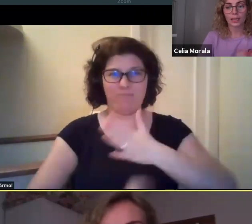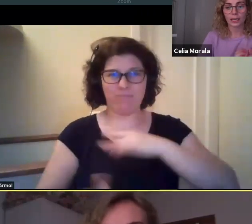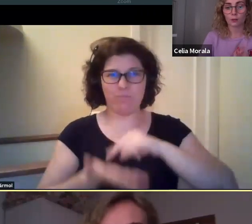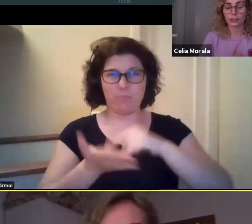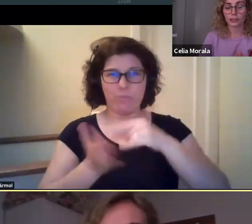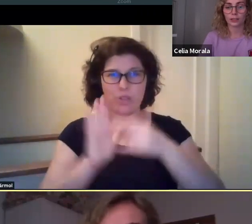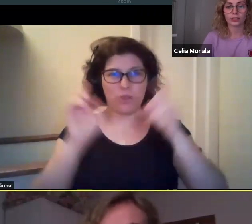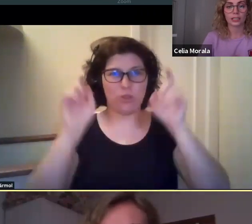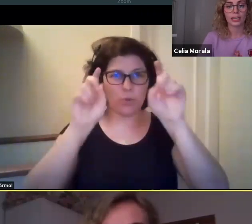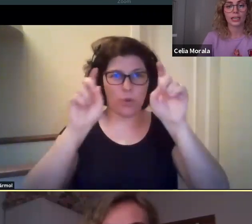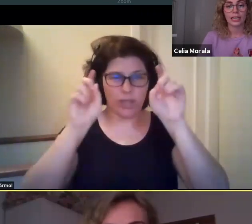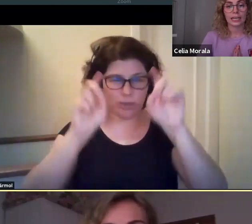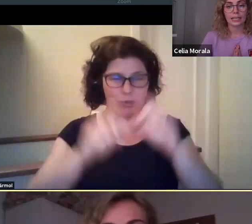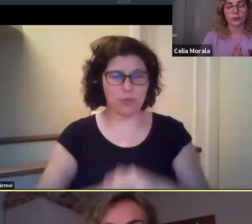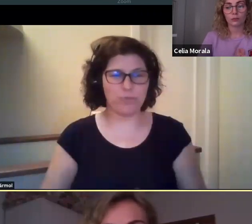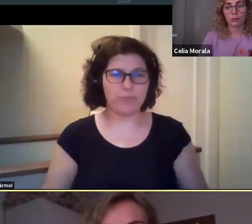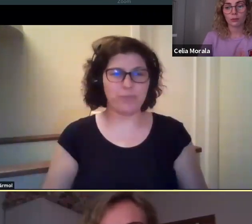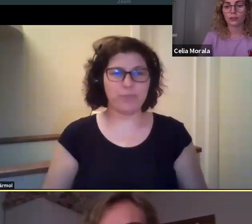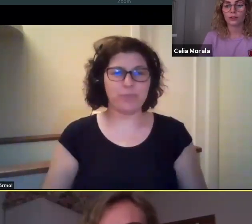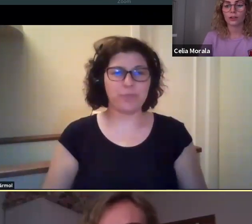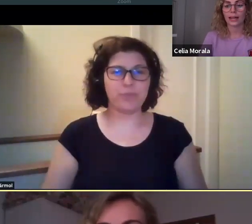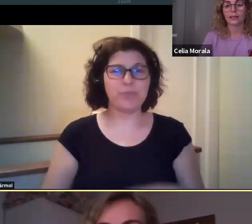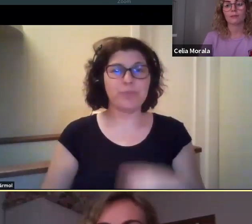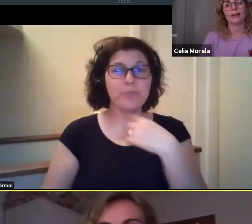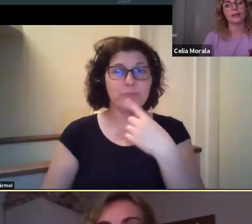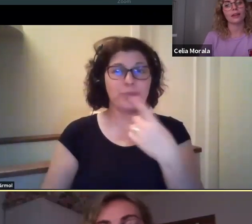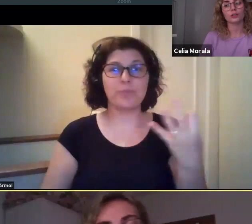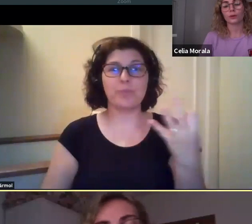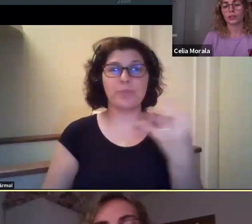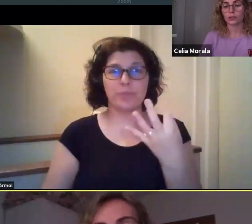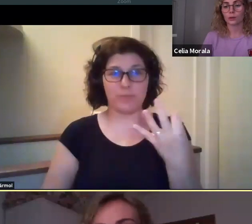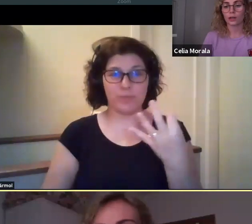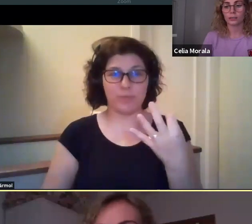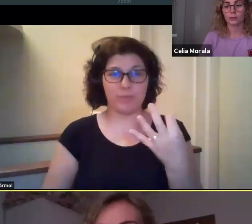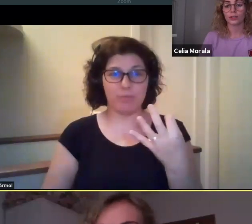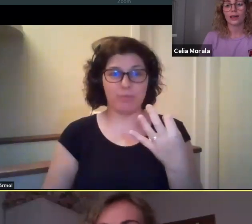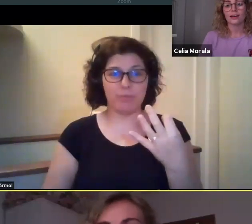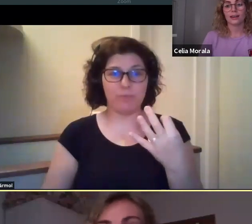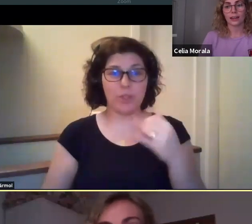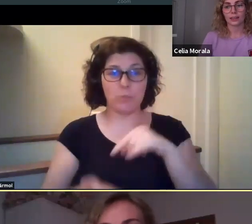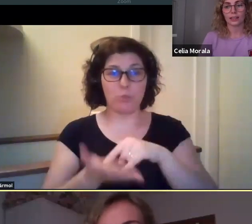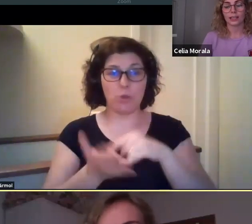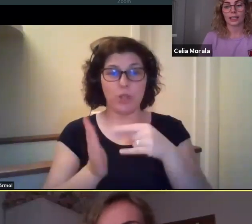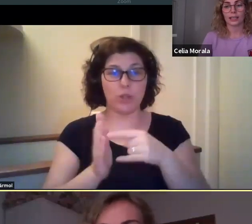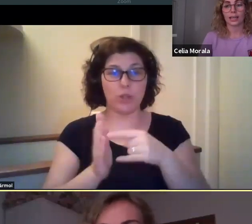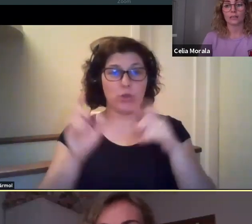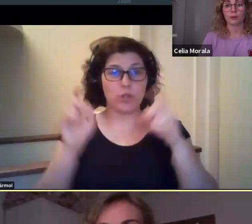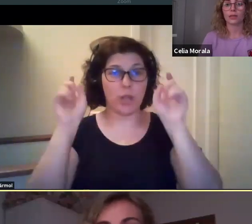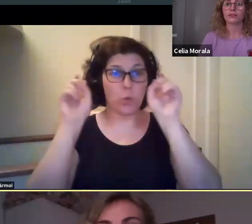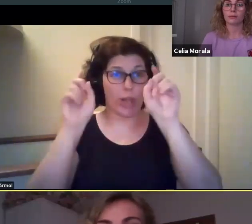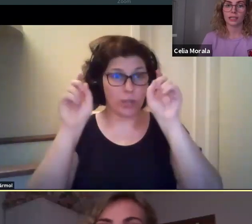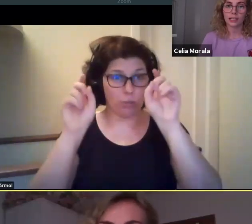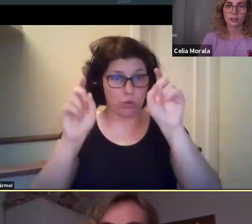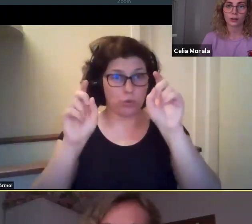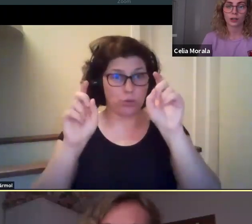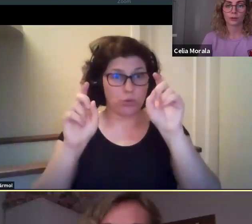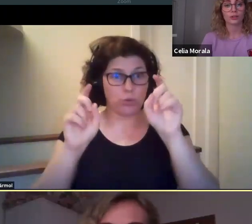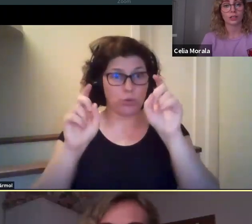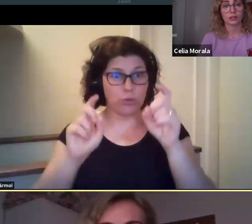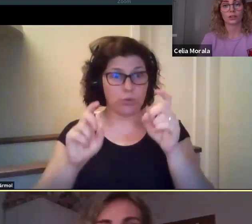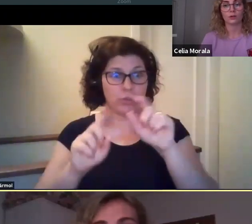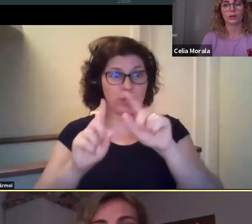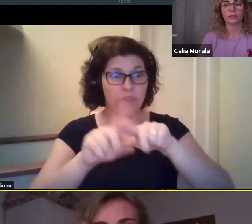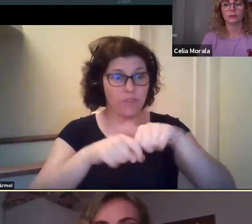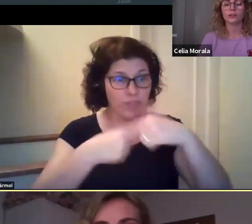Comentaros que en todo momento la demanda de los proyectos educativos nace de las propias familias o de los